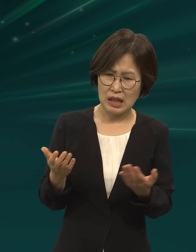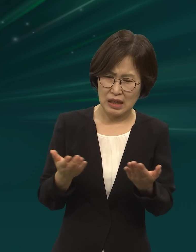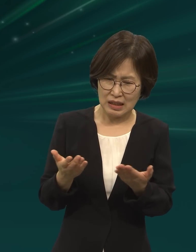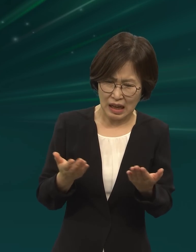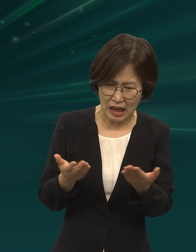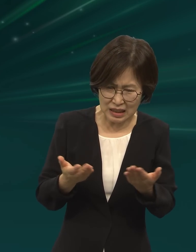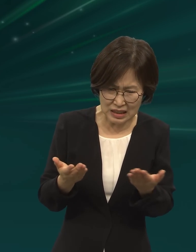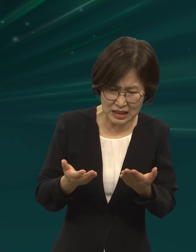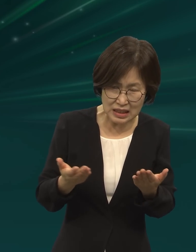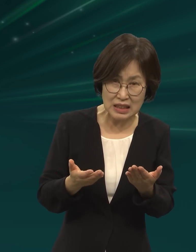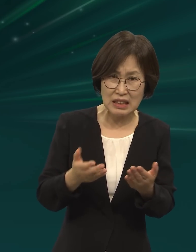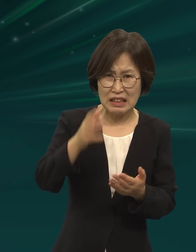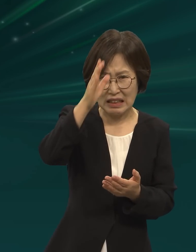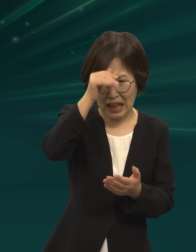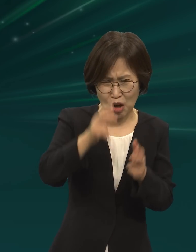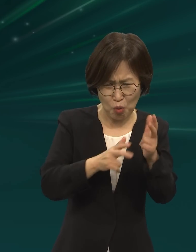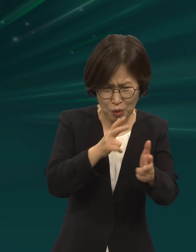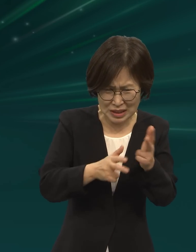한국 보냈어요?